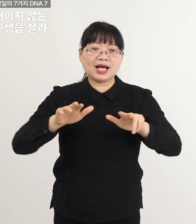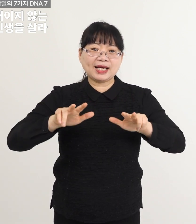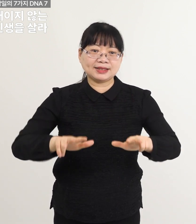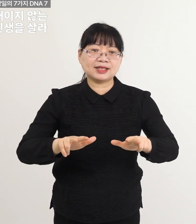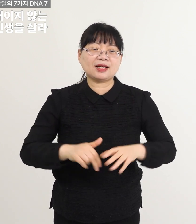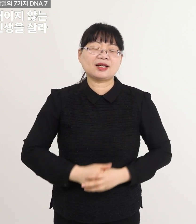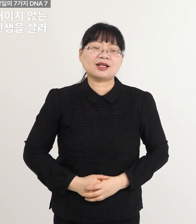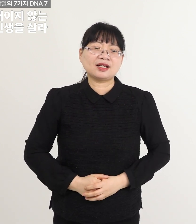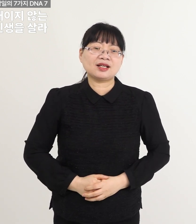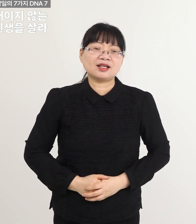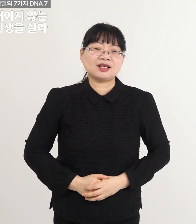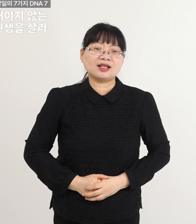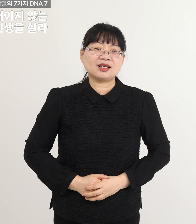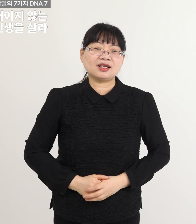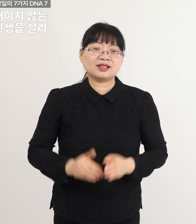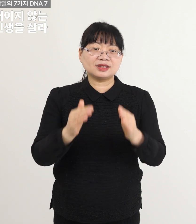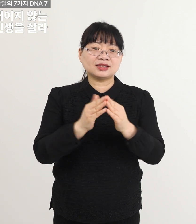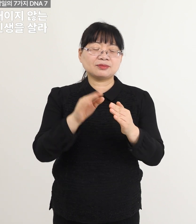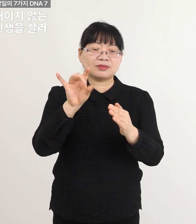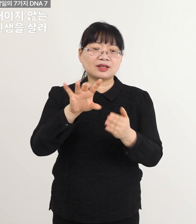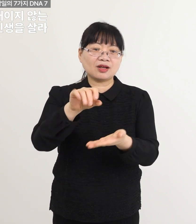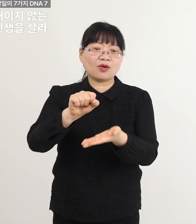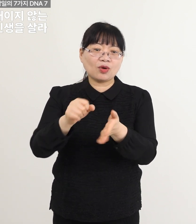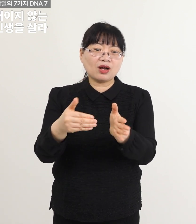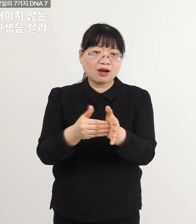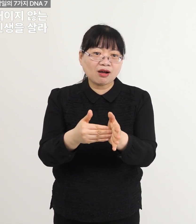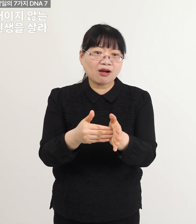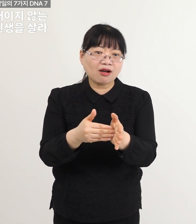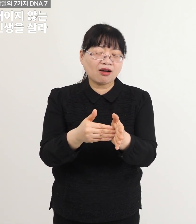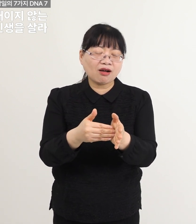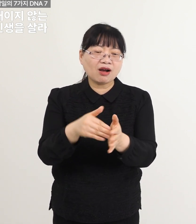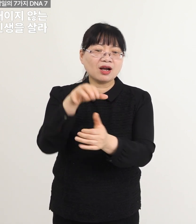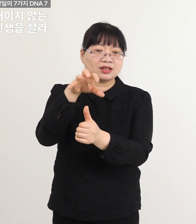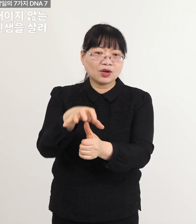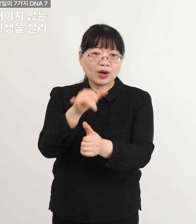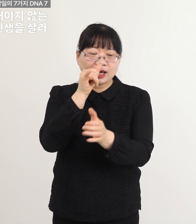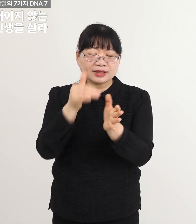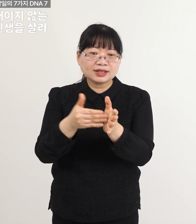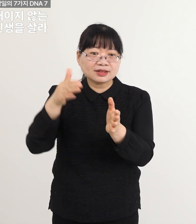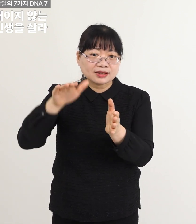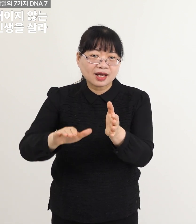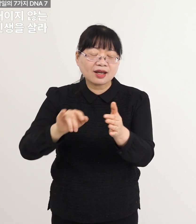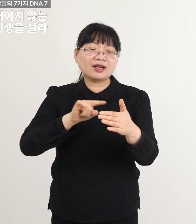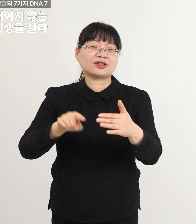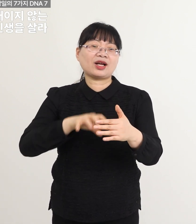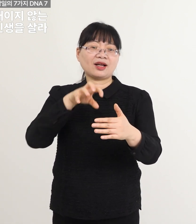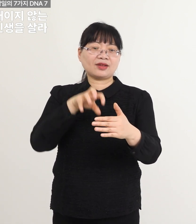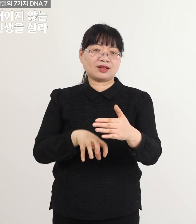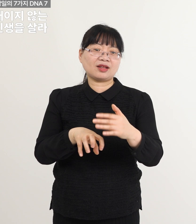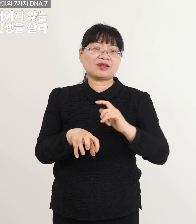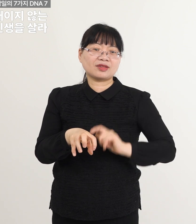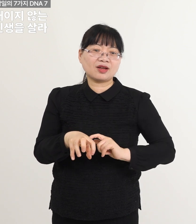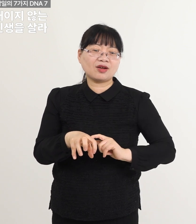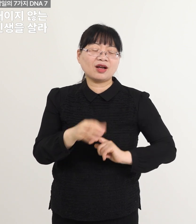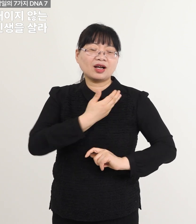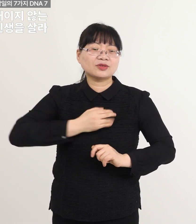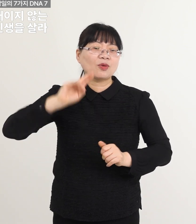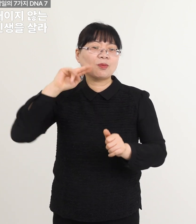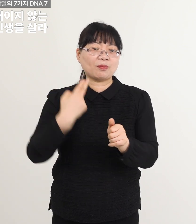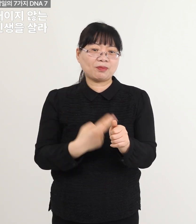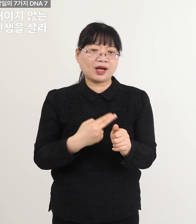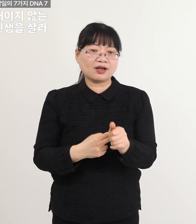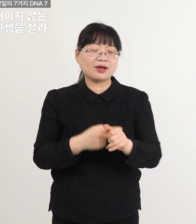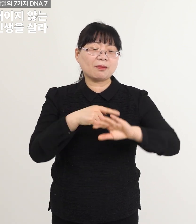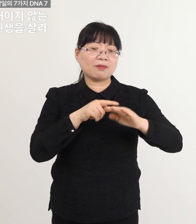겨우 집 하나 얻어서 가택연금이 돼 있는데 그 속에서도 이 사도 바울